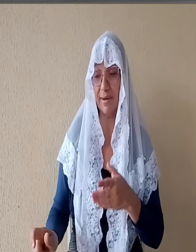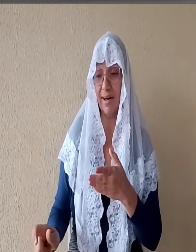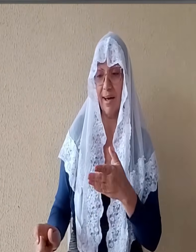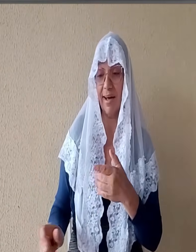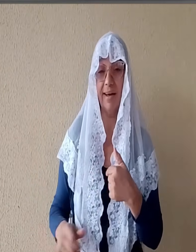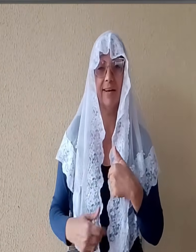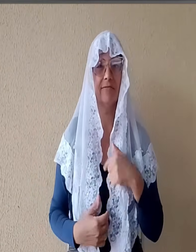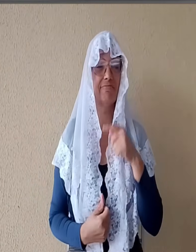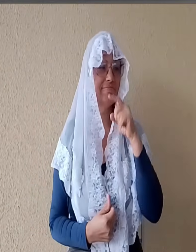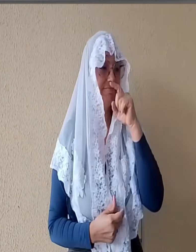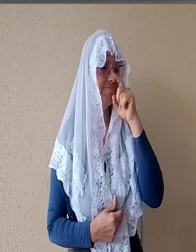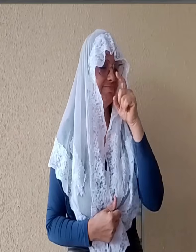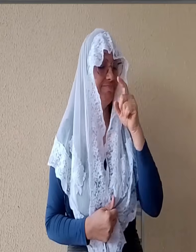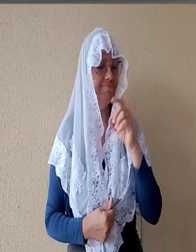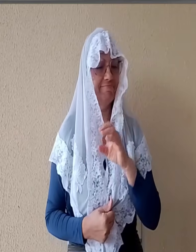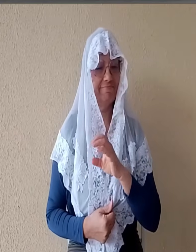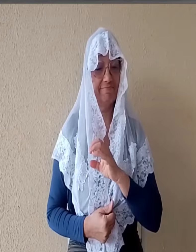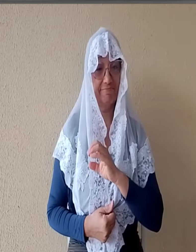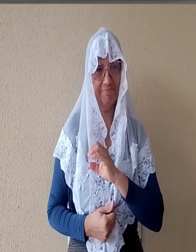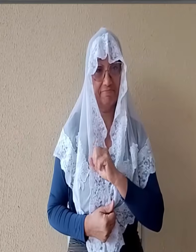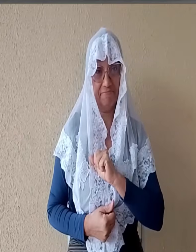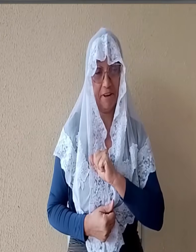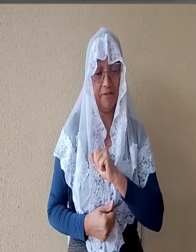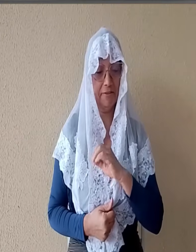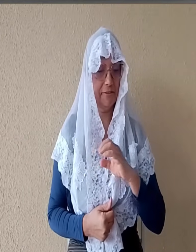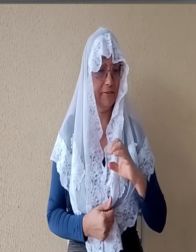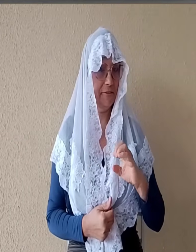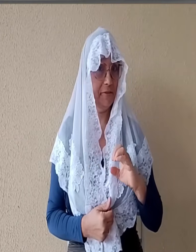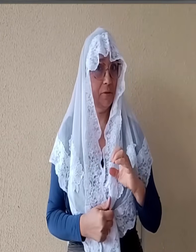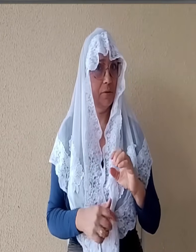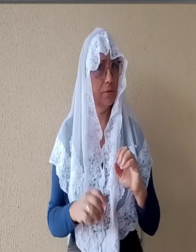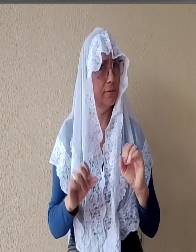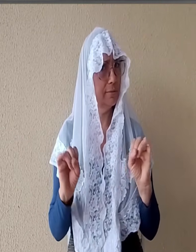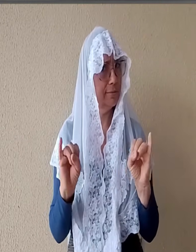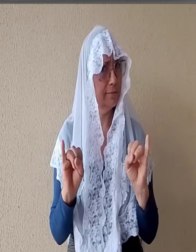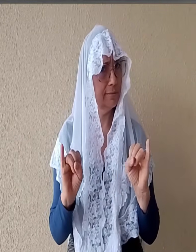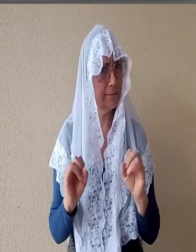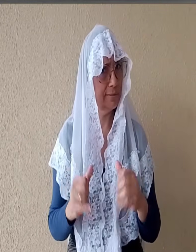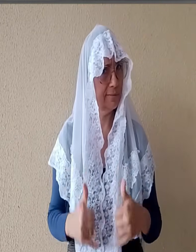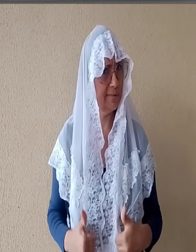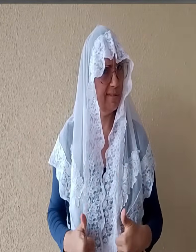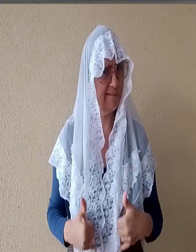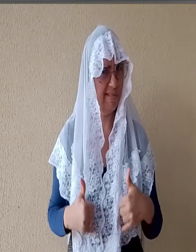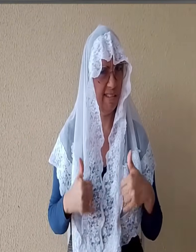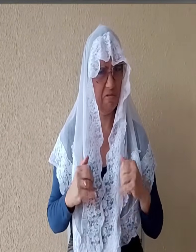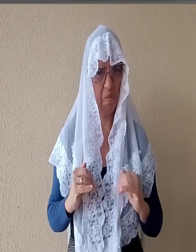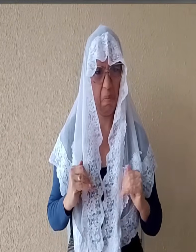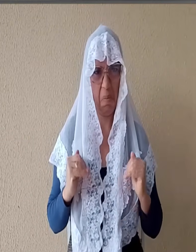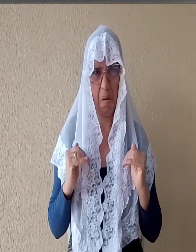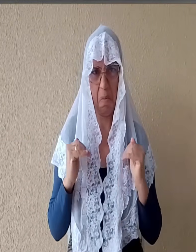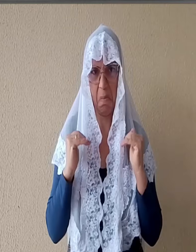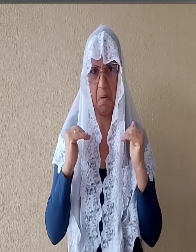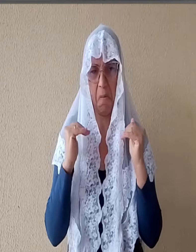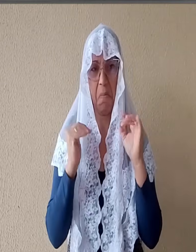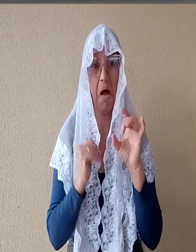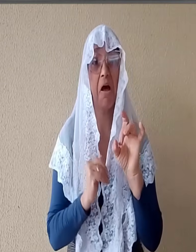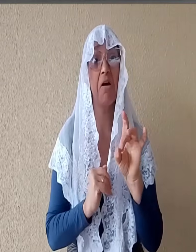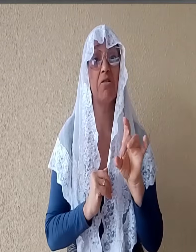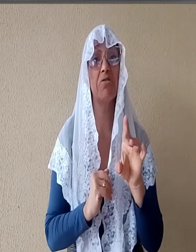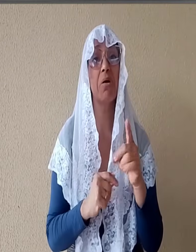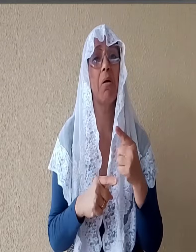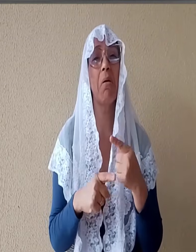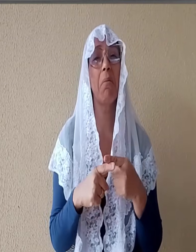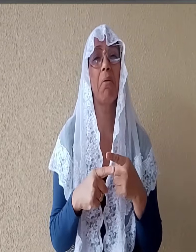Senhor manda falar, não vai ficar na minha obra. Eu fiz um teste com todos os anciãos. E aqueles que não